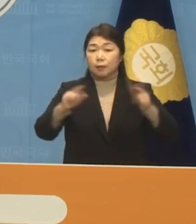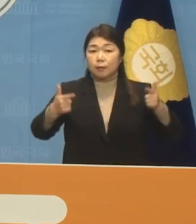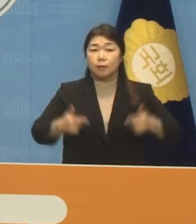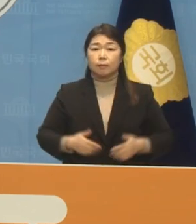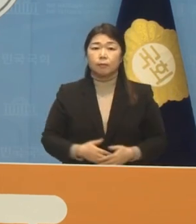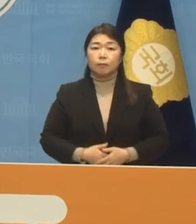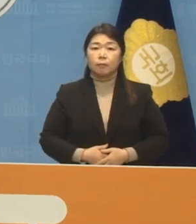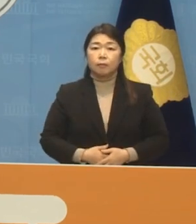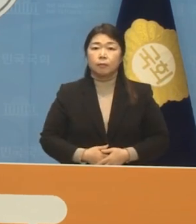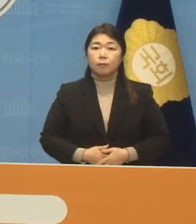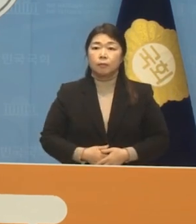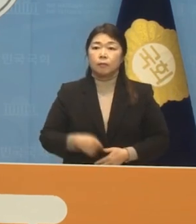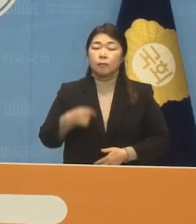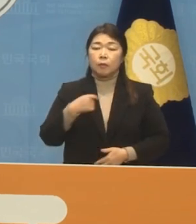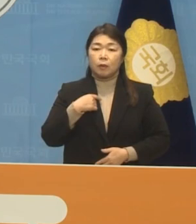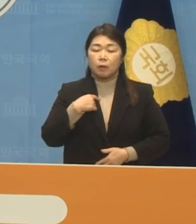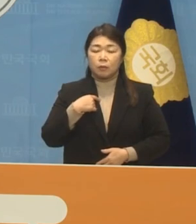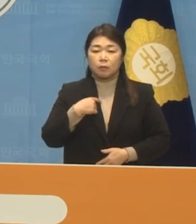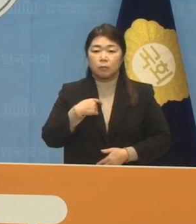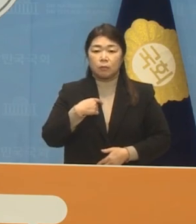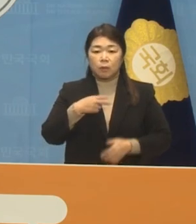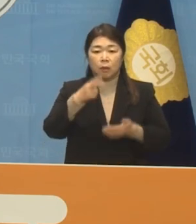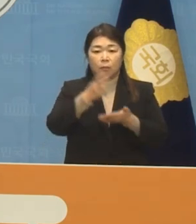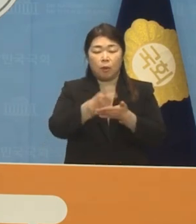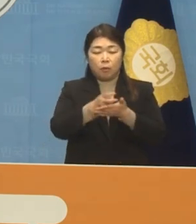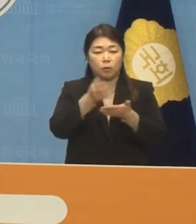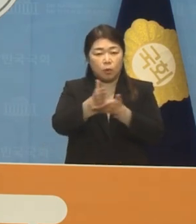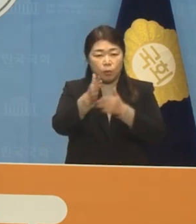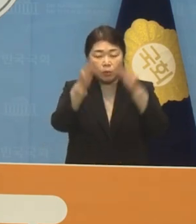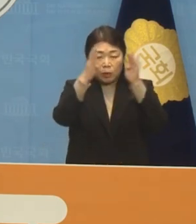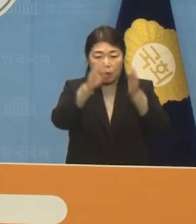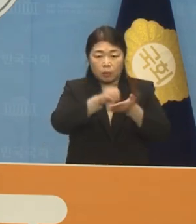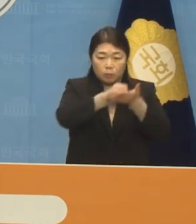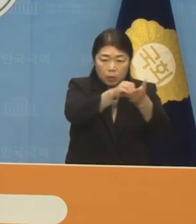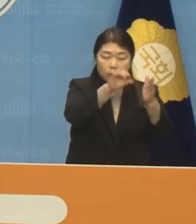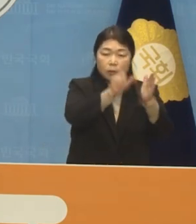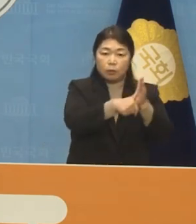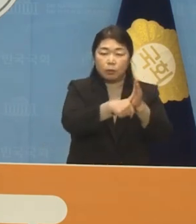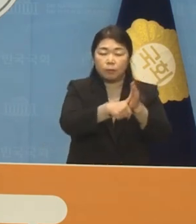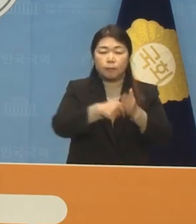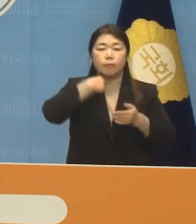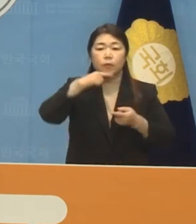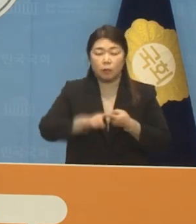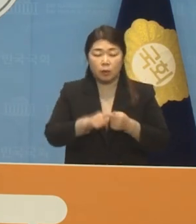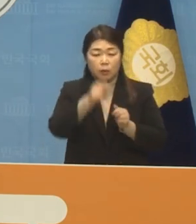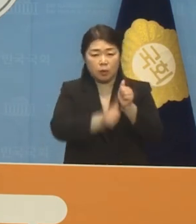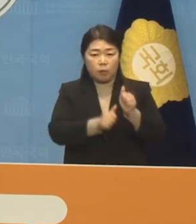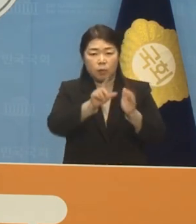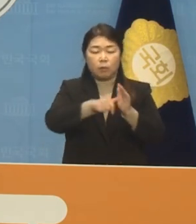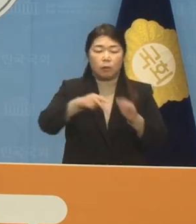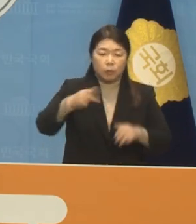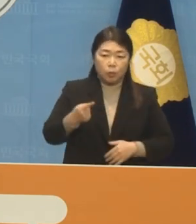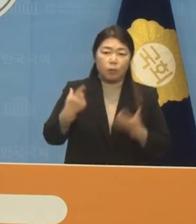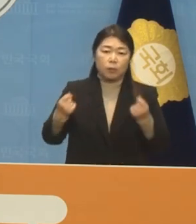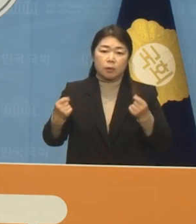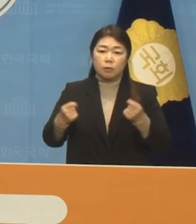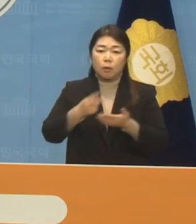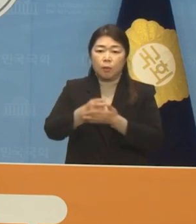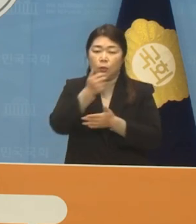않았습니다. 저는 로스쿨에 들어갈 때 법학 적성 시험을 볼 때도 그랬고 변호사가 되어서 변호사 시험을 볼